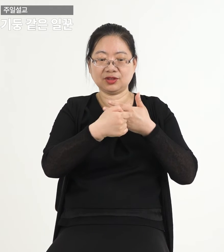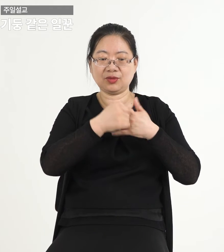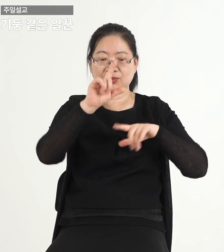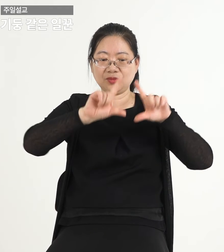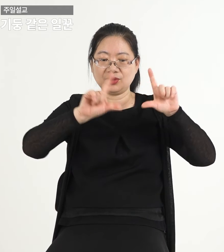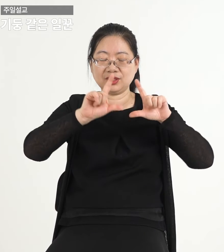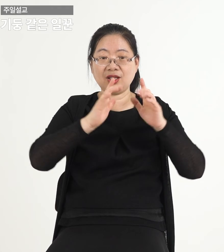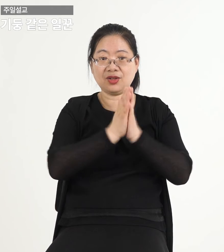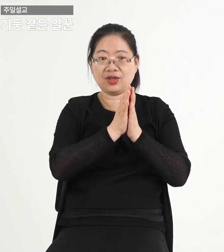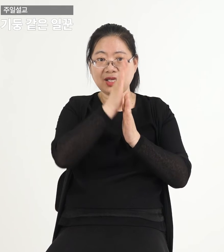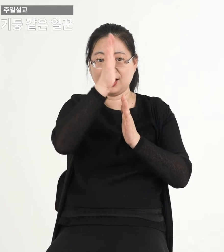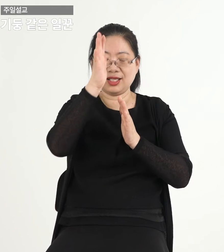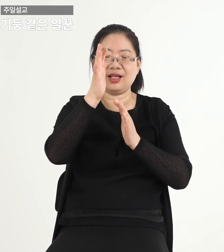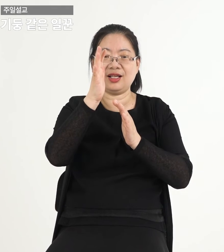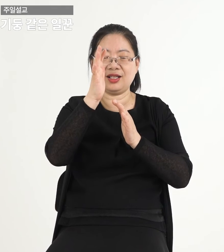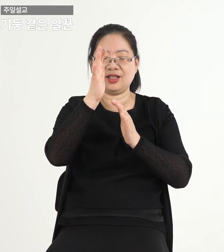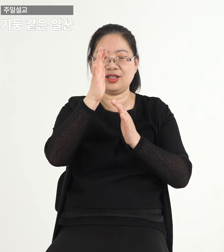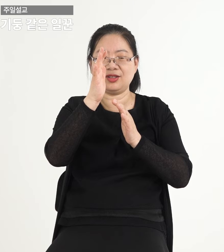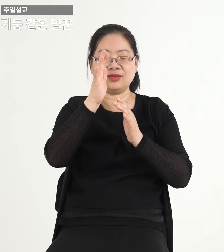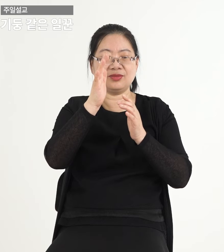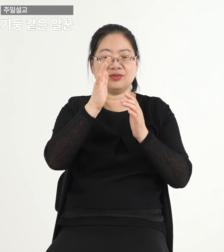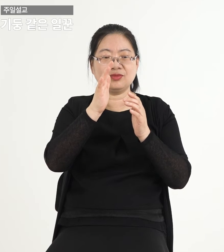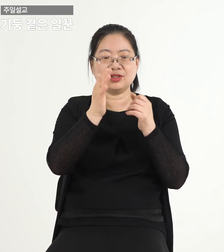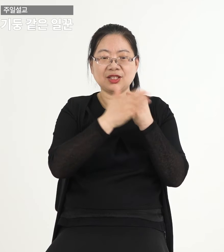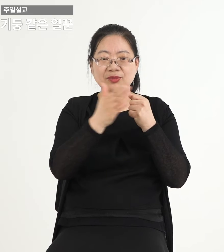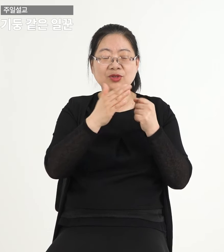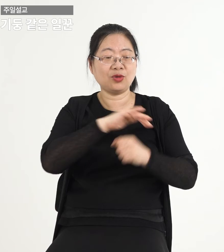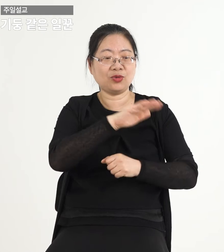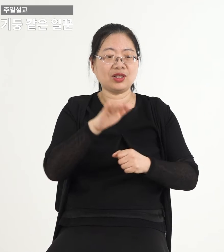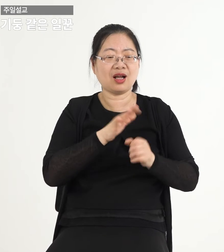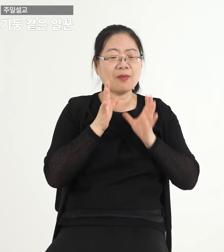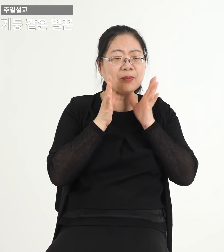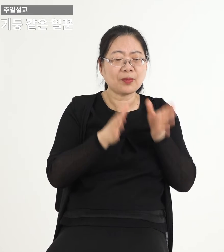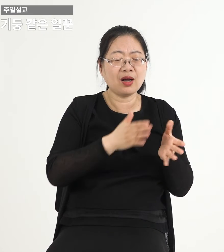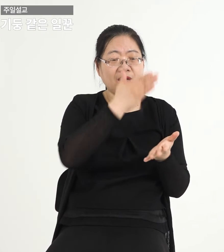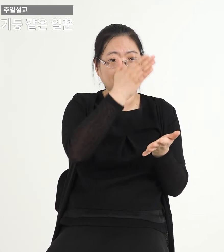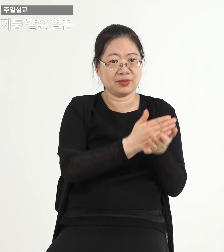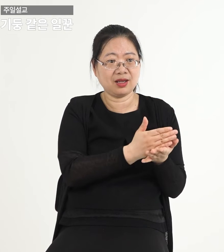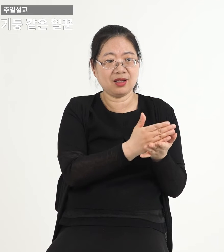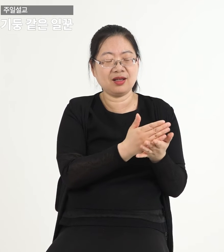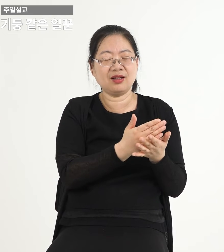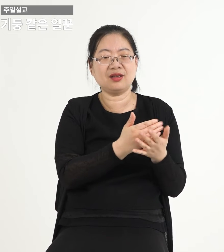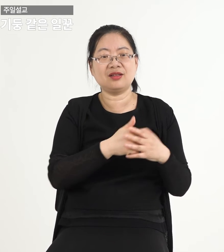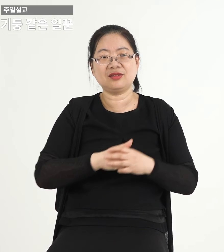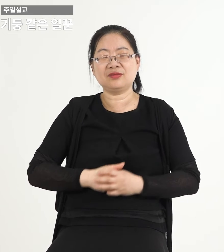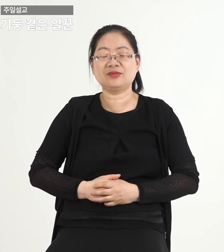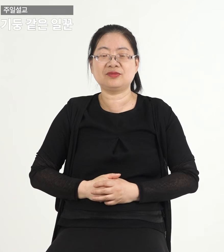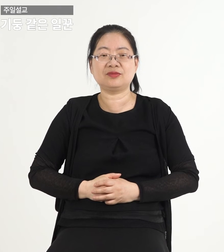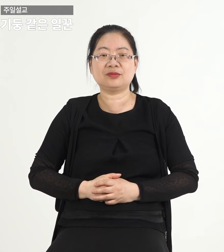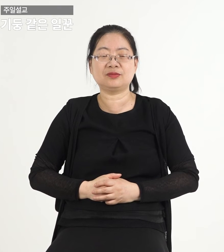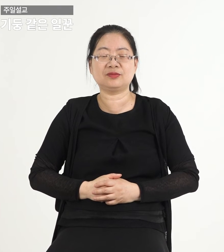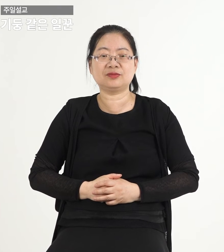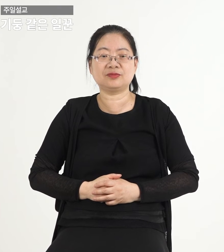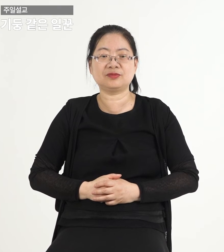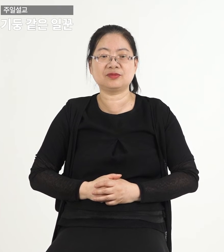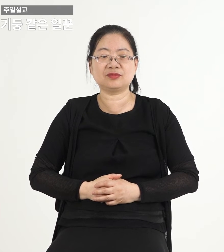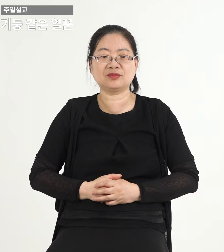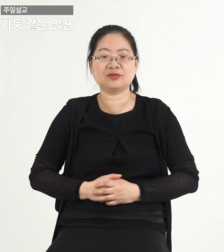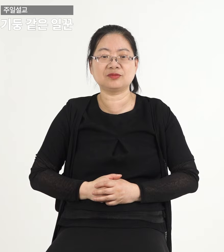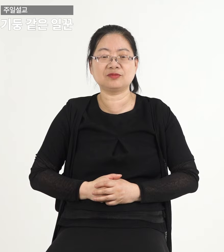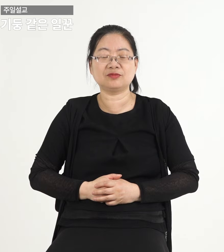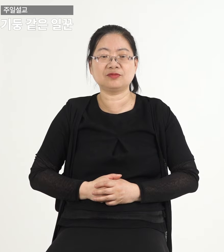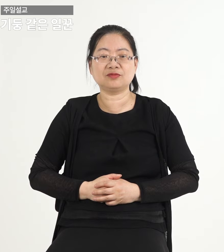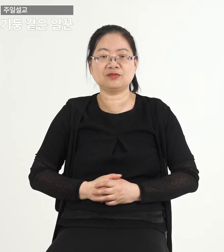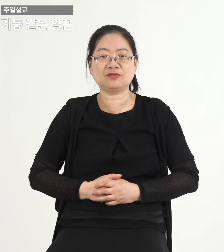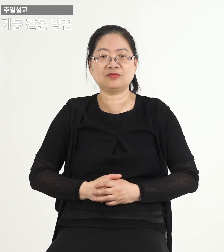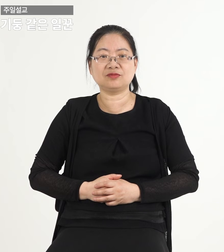겉모습의 화려함과 위용에 속아서는 안 돼요. 거기에 비하면 이 빌라델비아